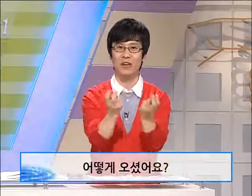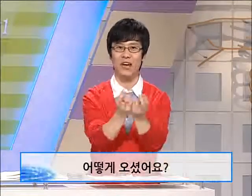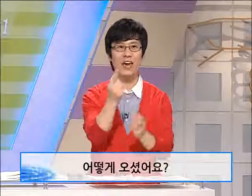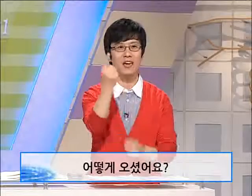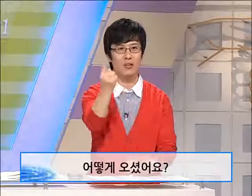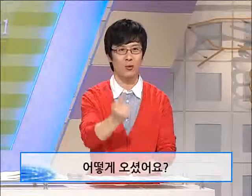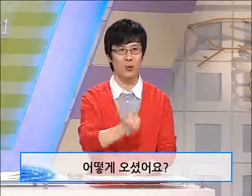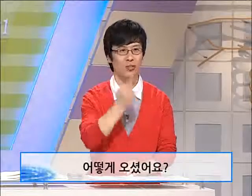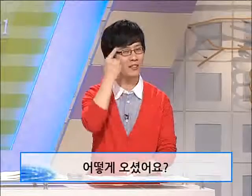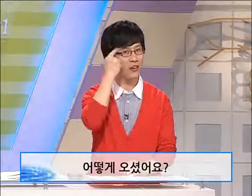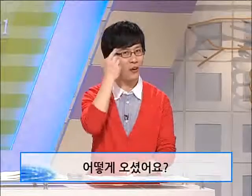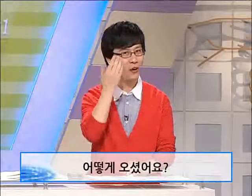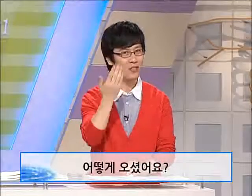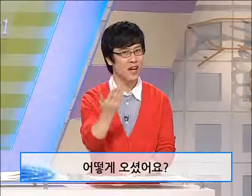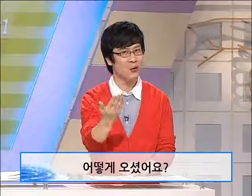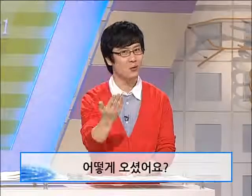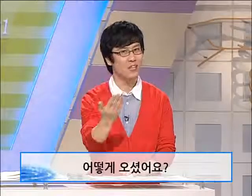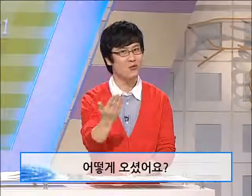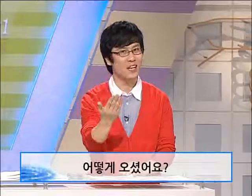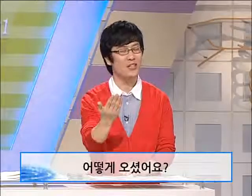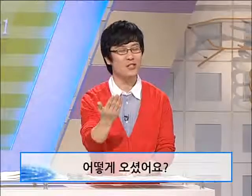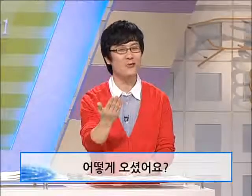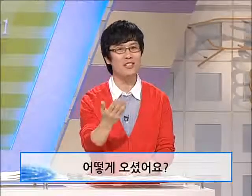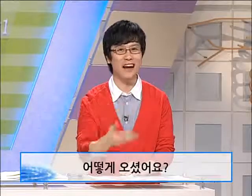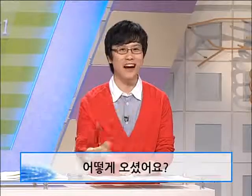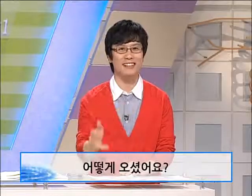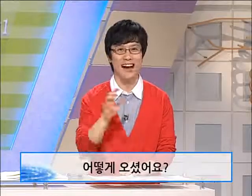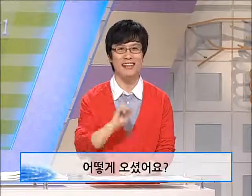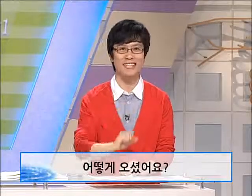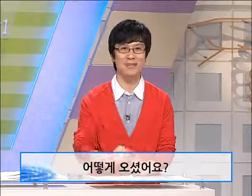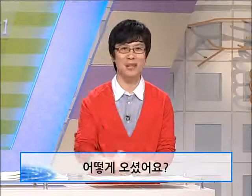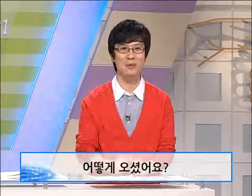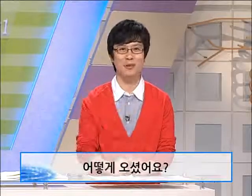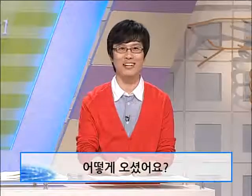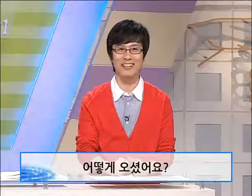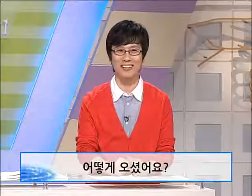어떻게 오셨어요? 자, 우리 이 문장 쉬우니까 다 같이 한 번 해보도록 할까요?